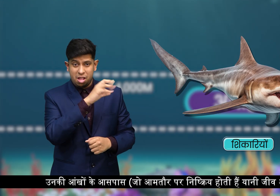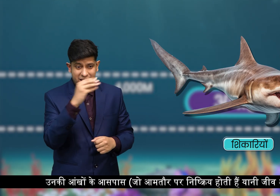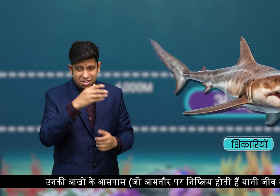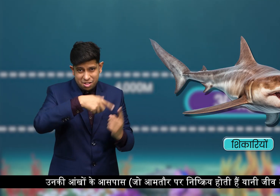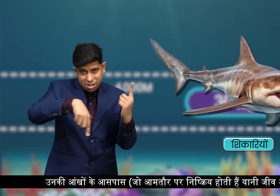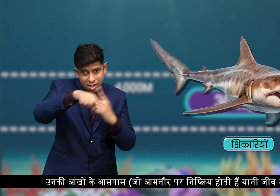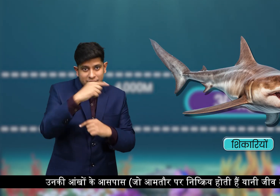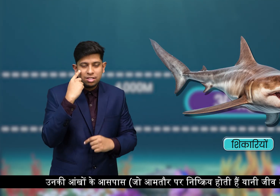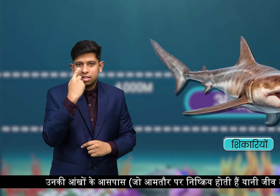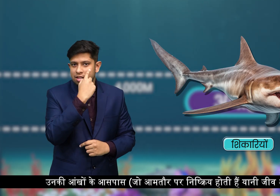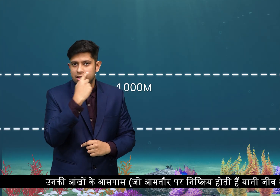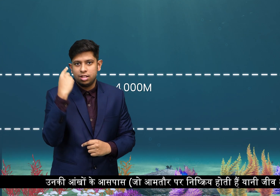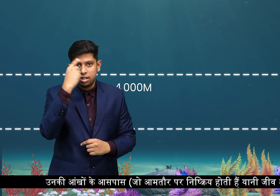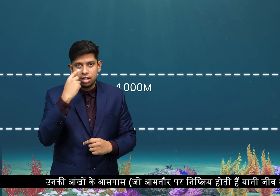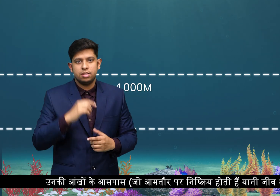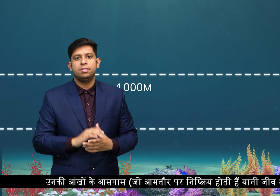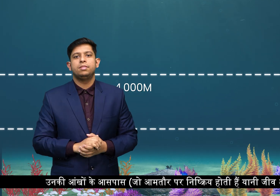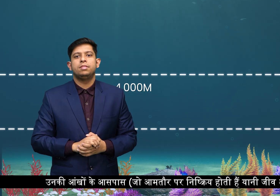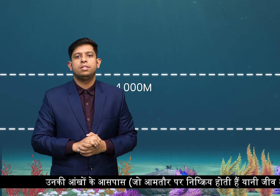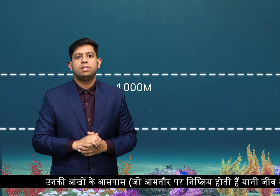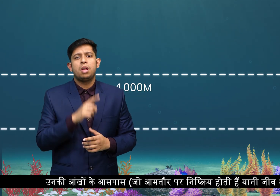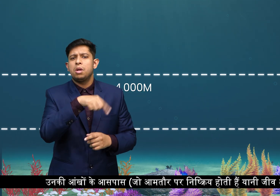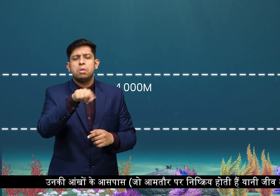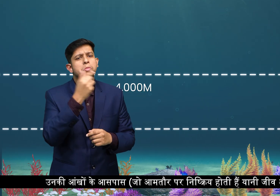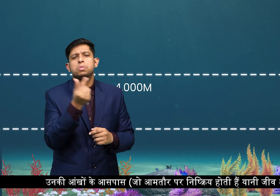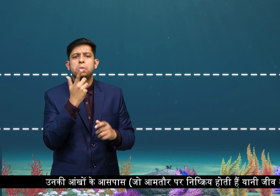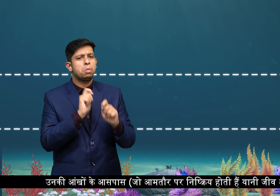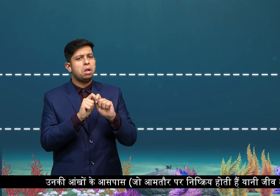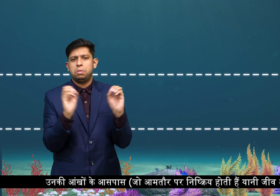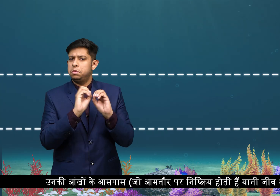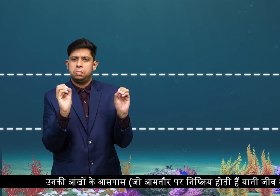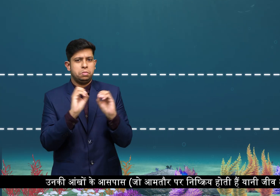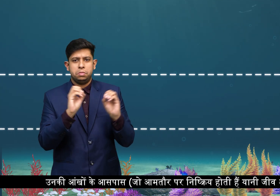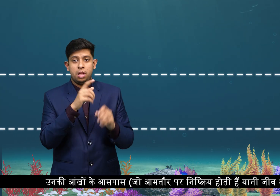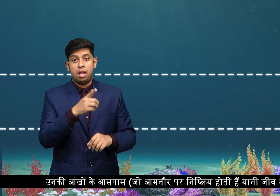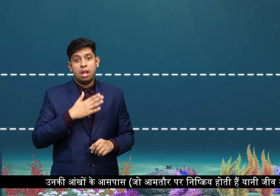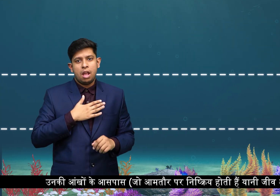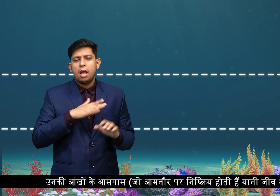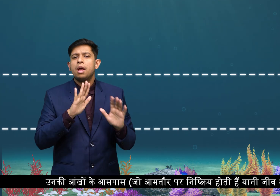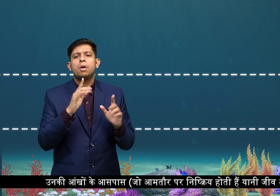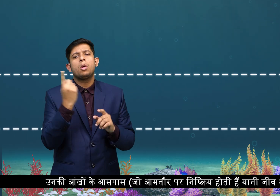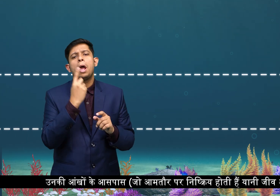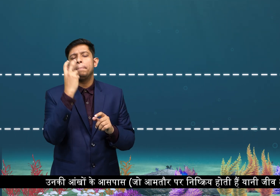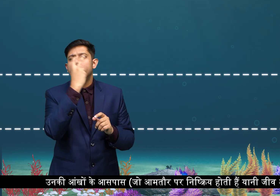उनकी आँखों के आसपास, जो आमतौर पर निष्क्रिय होती है, यानी जीव अंधे होते